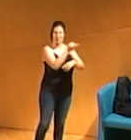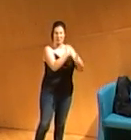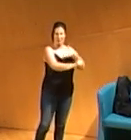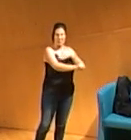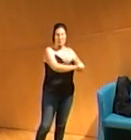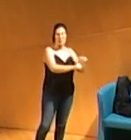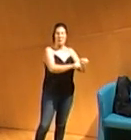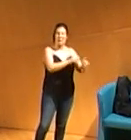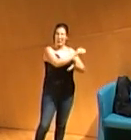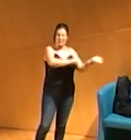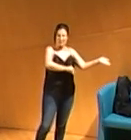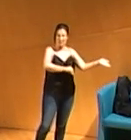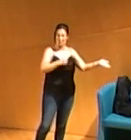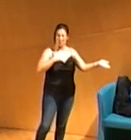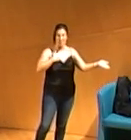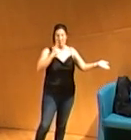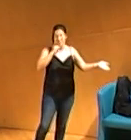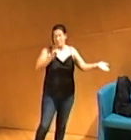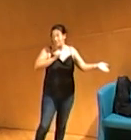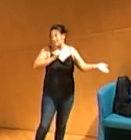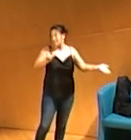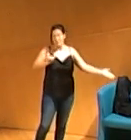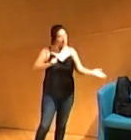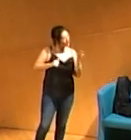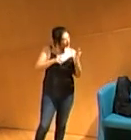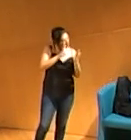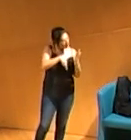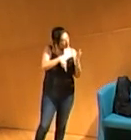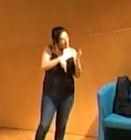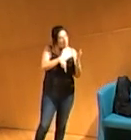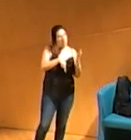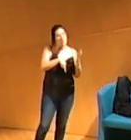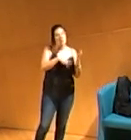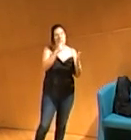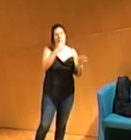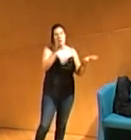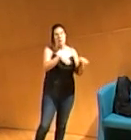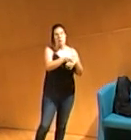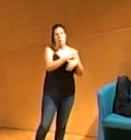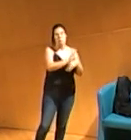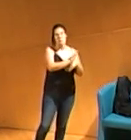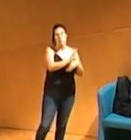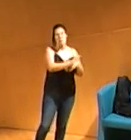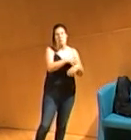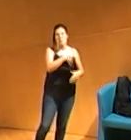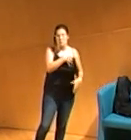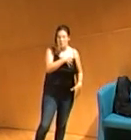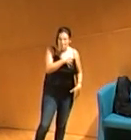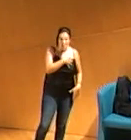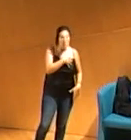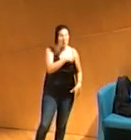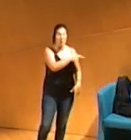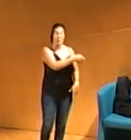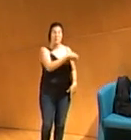Mais effectivement, dans ce que vous avez repéré, c'est que, en fait, Géraldine, ils ne disent pas « c'est ma sœur et elle